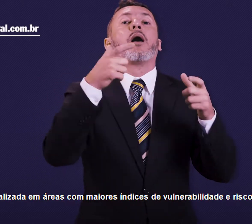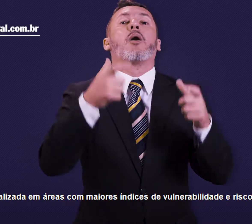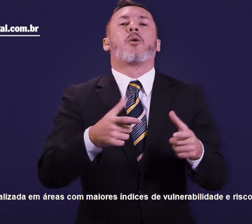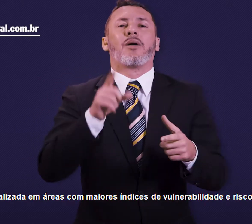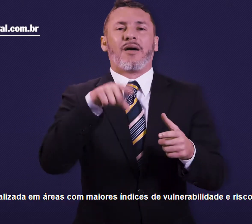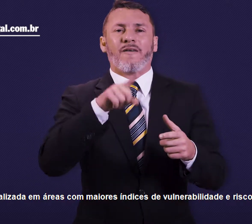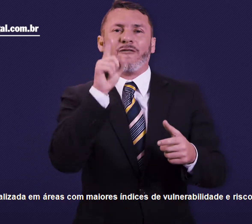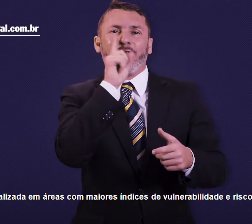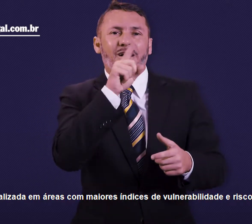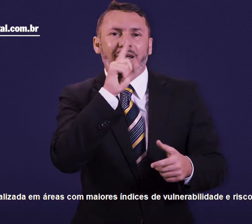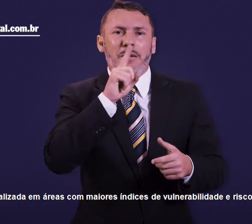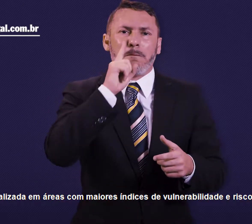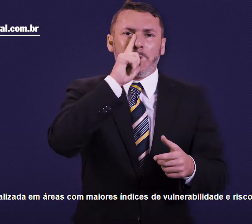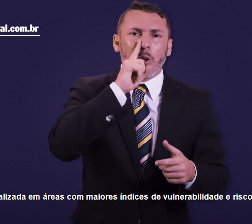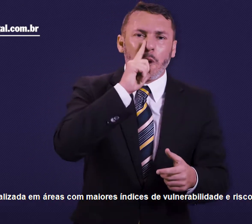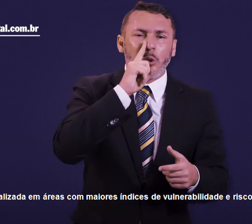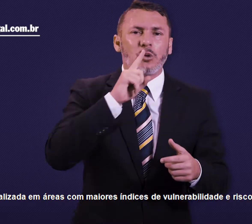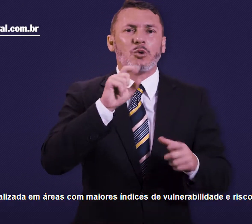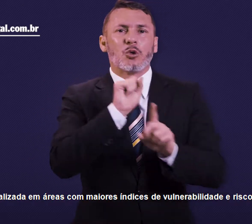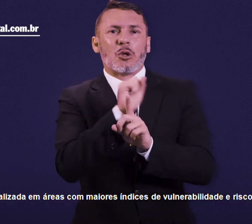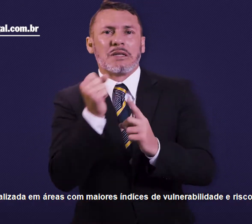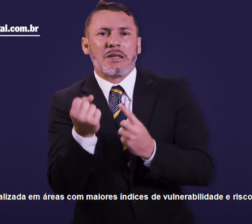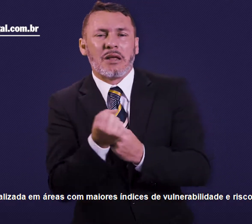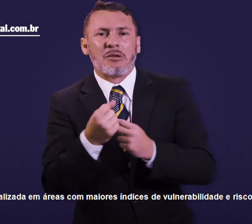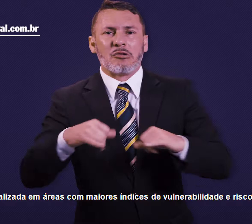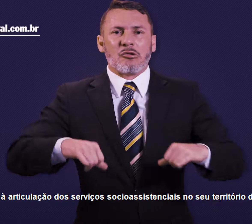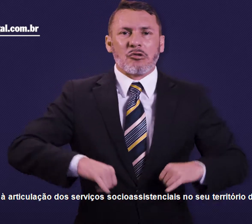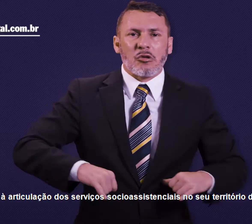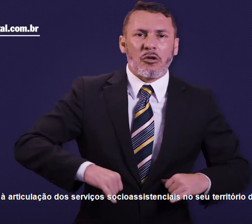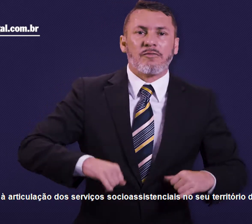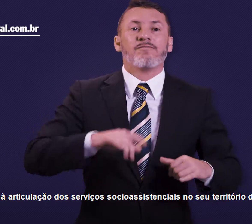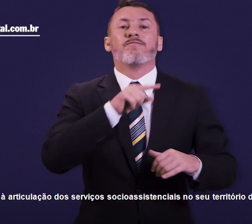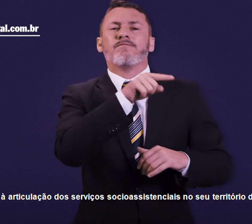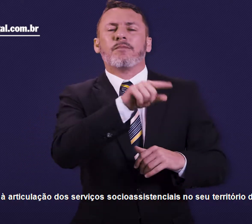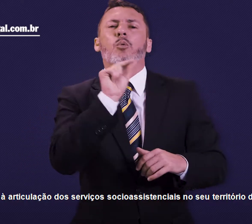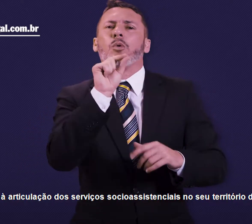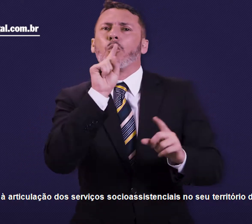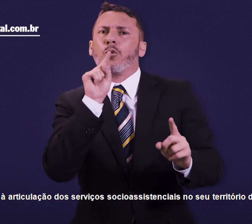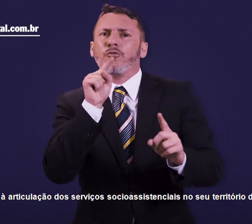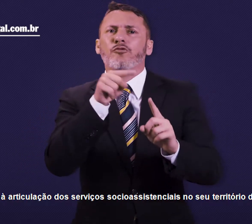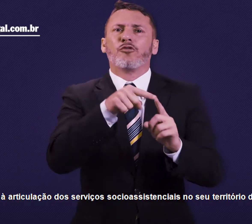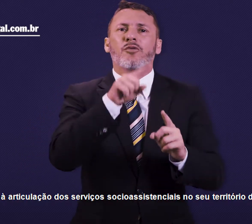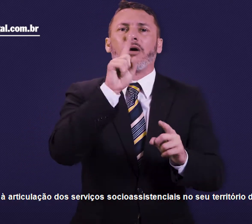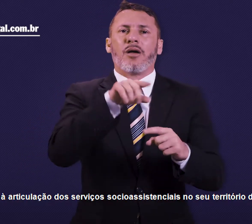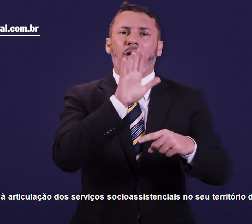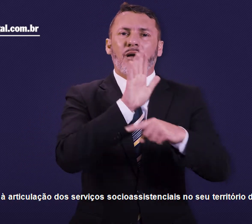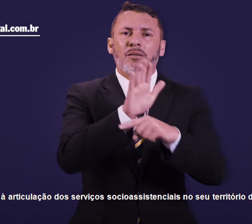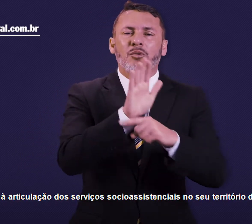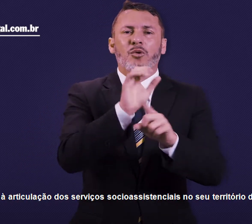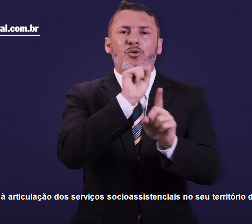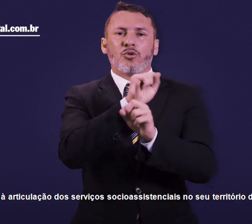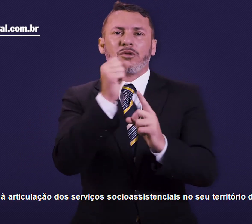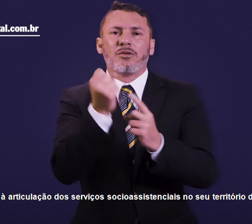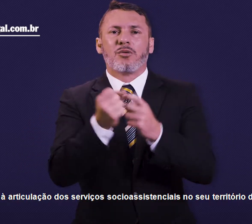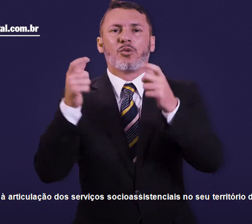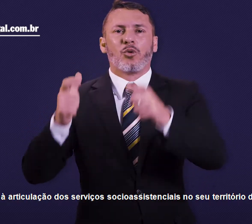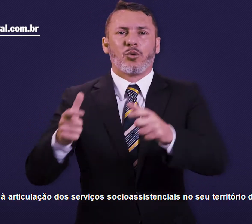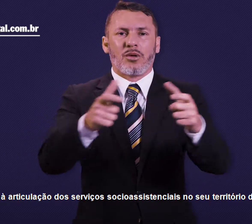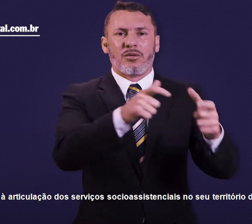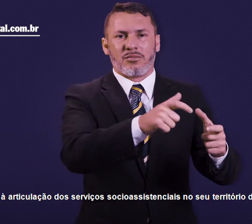maiores índices de vulnerabilidade e risco social, destinada à articulação dos serviços socioassistenciais no seu território